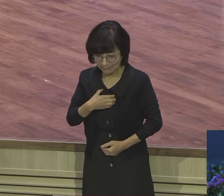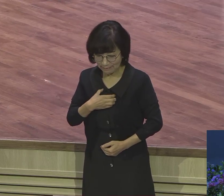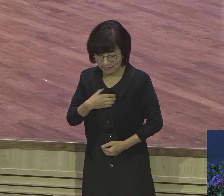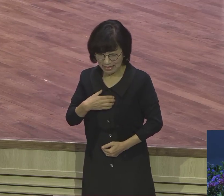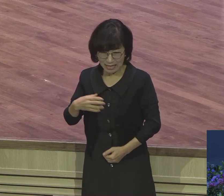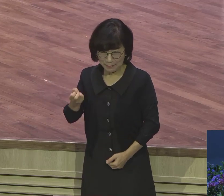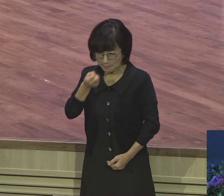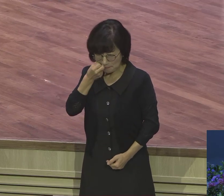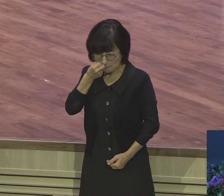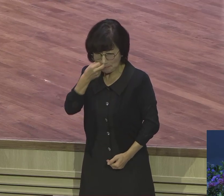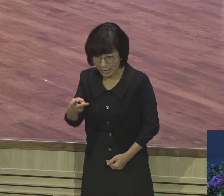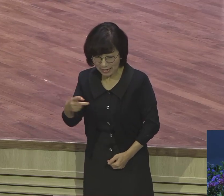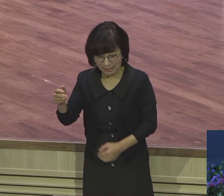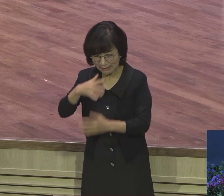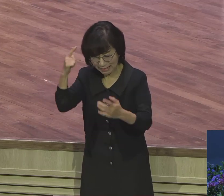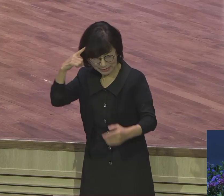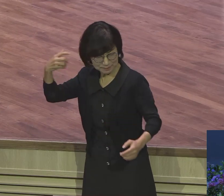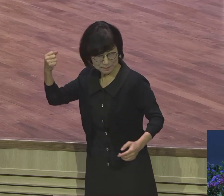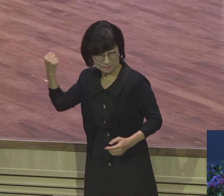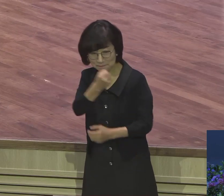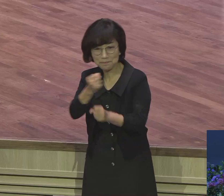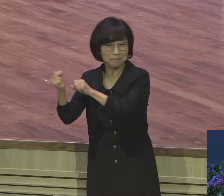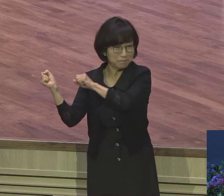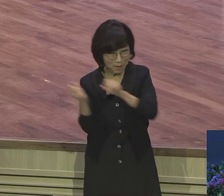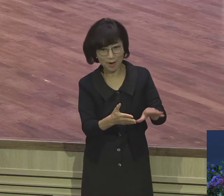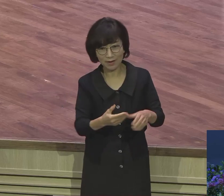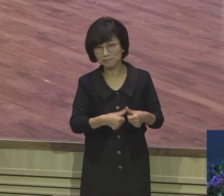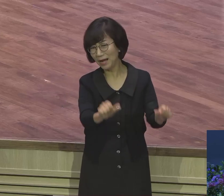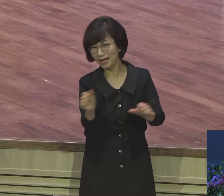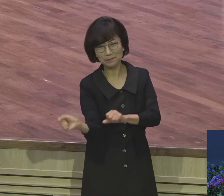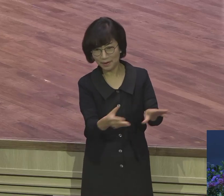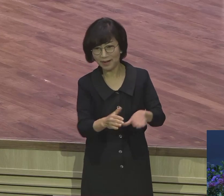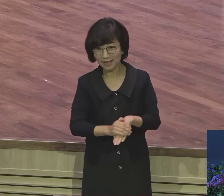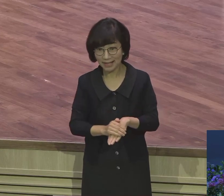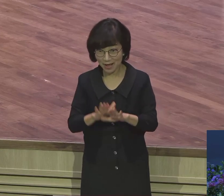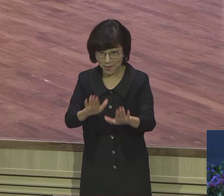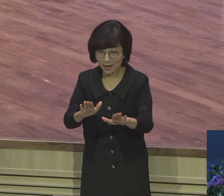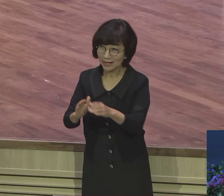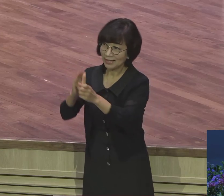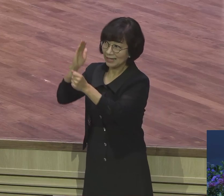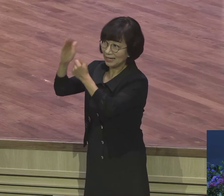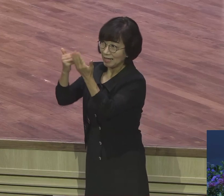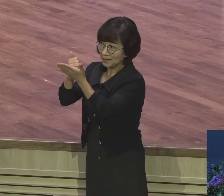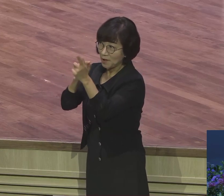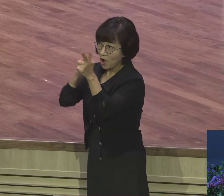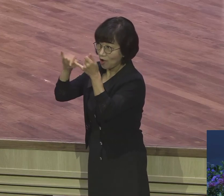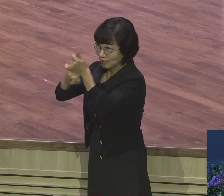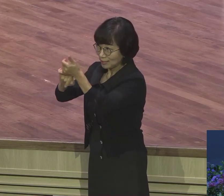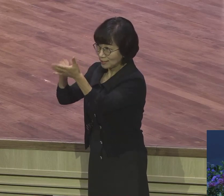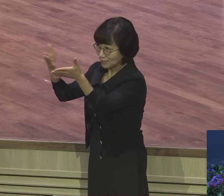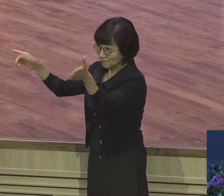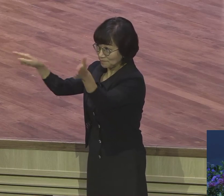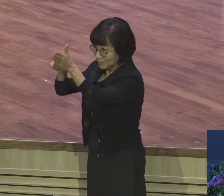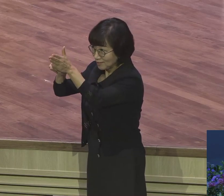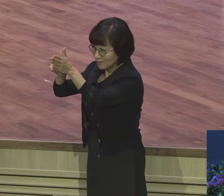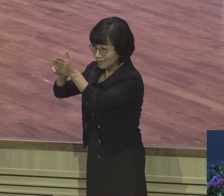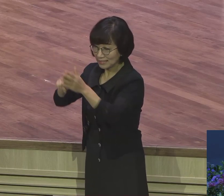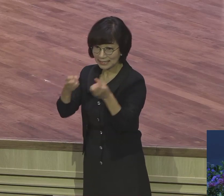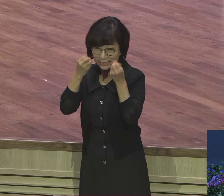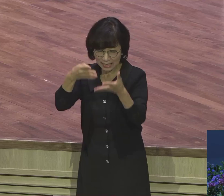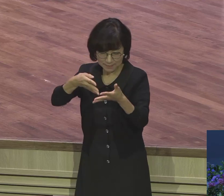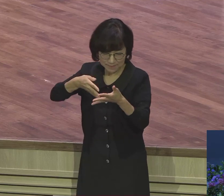예틀을 벗어버리고 예틀을 벗어버리고 이제 하나님의 은약을 붙여서 새틀 인생을 살자.